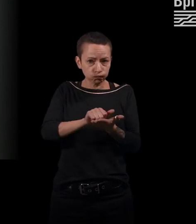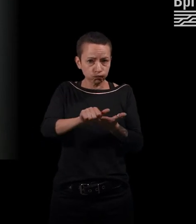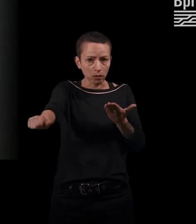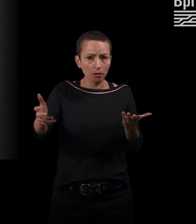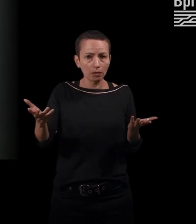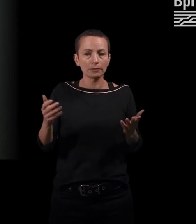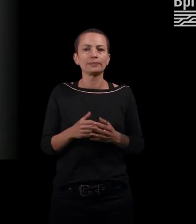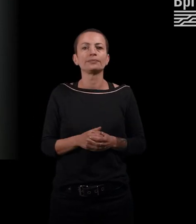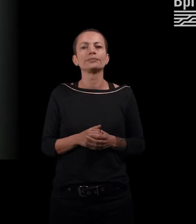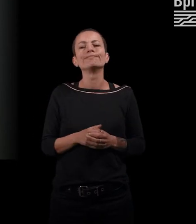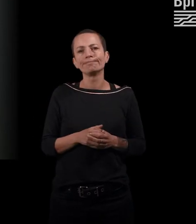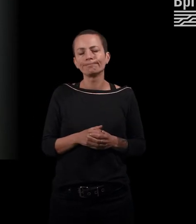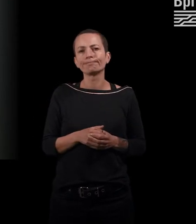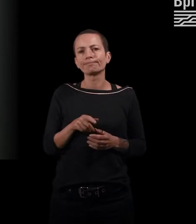rasés.